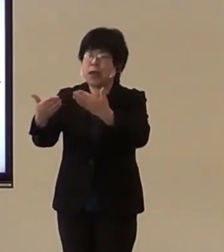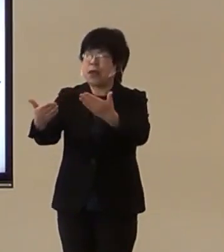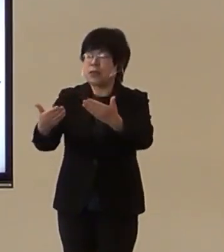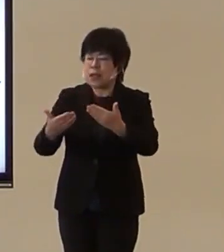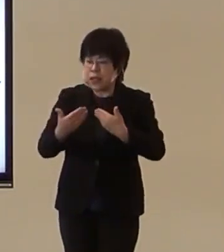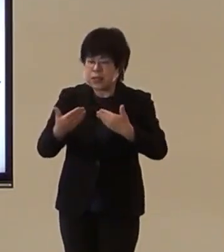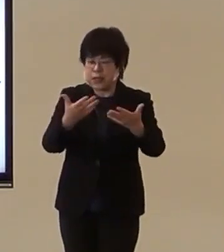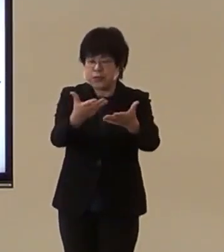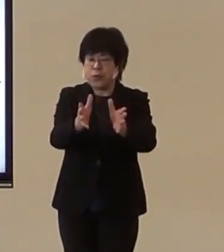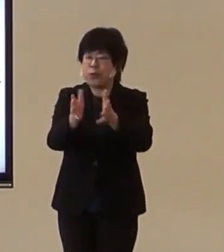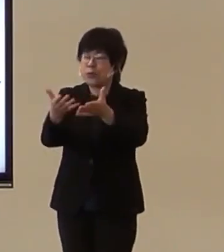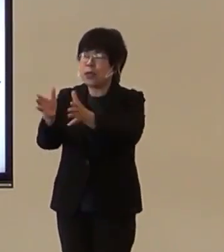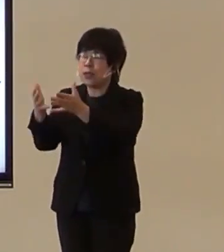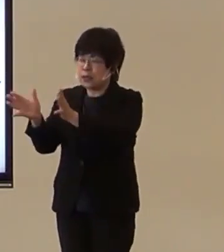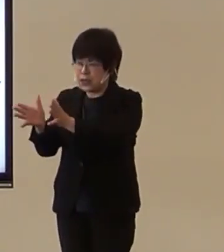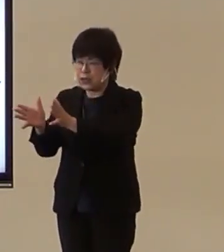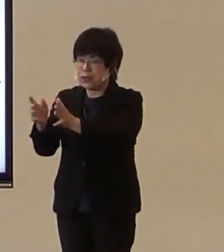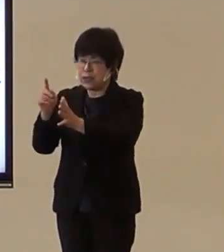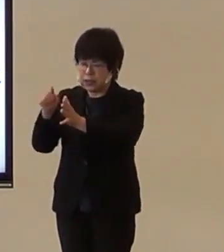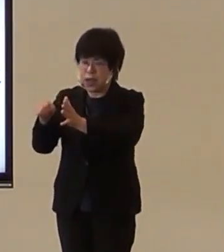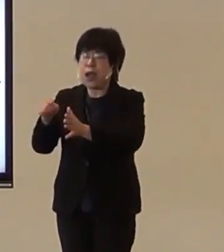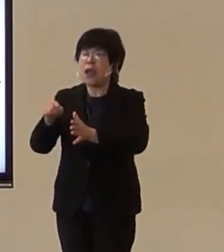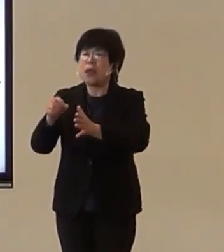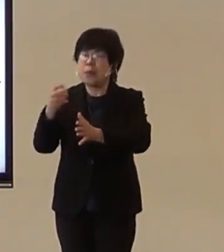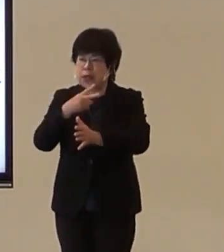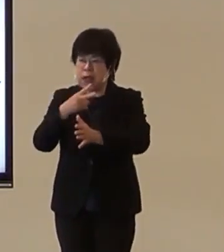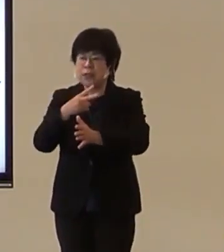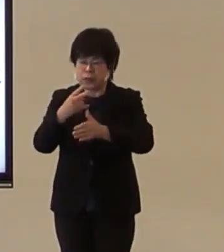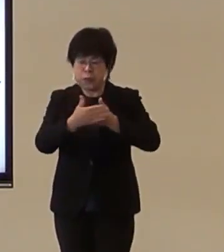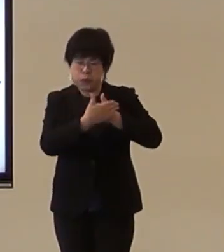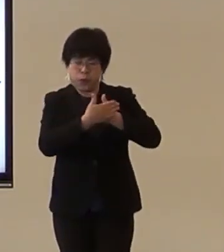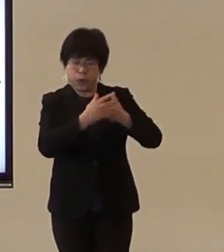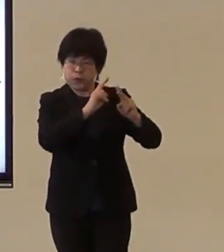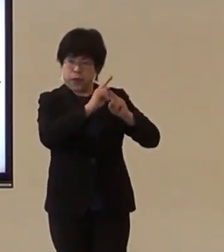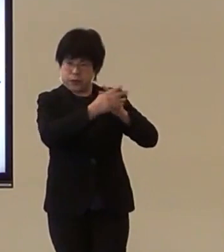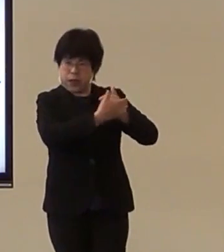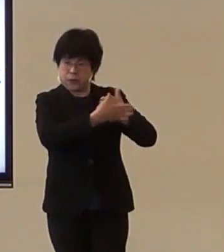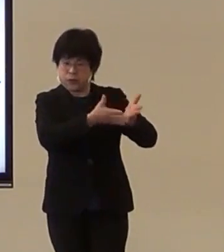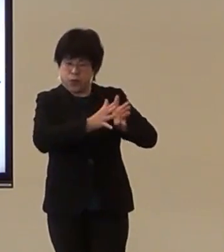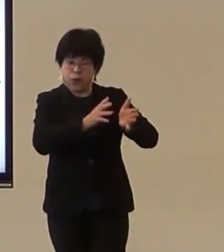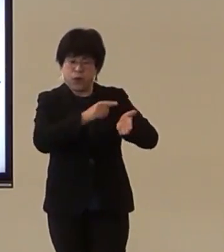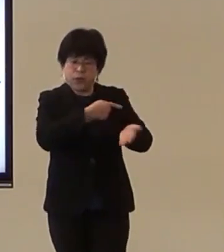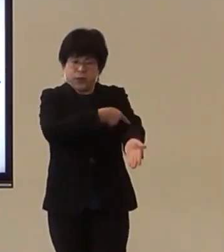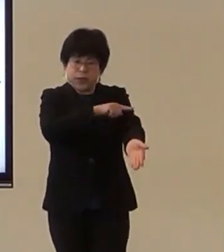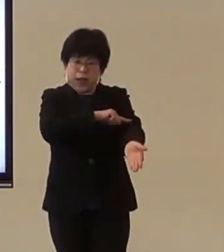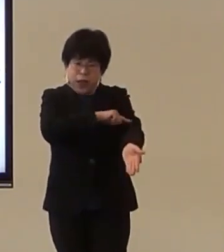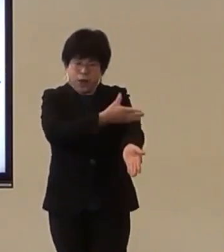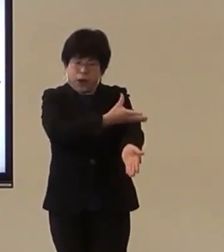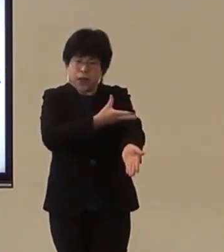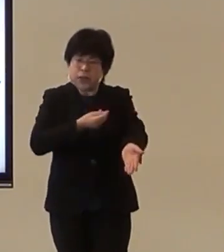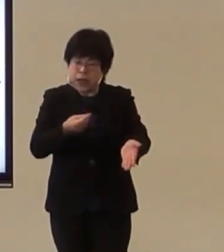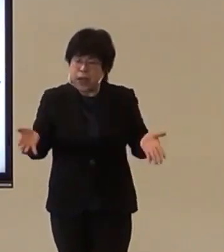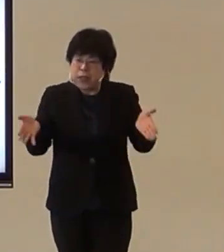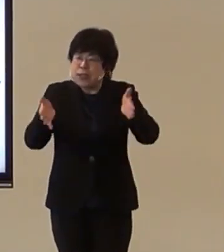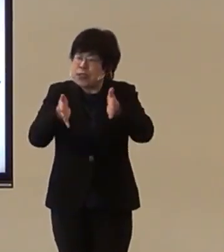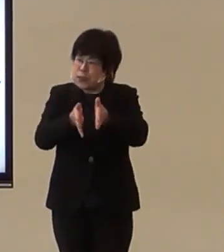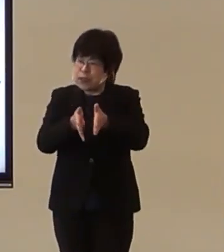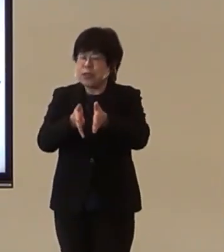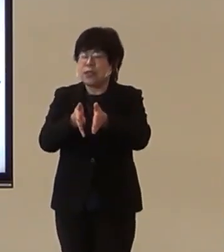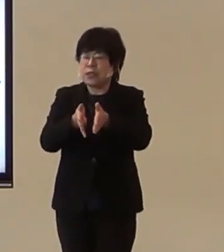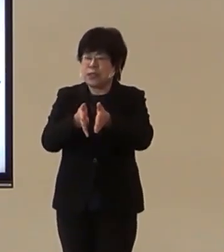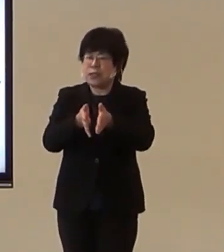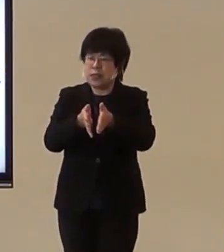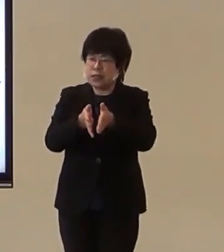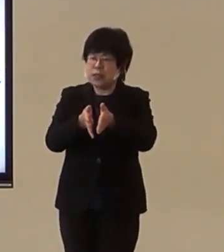ことにつきましても、神父さんとのこの連携を、そして神父さんの力をお借りしながら、これからそういったさまざまな団